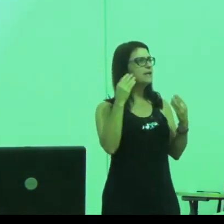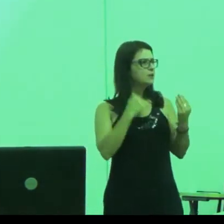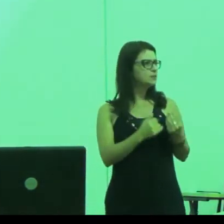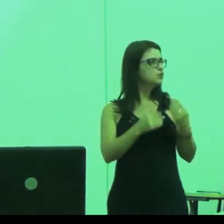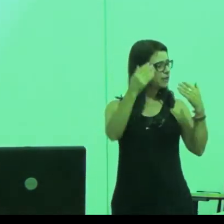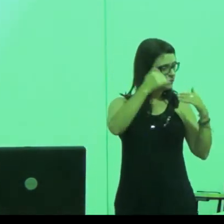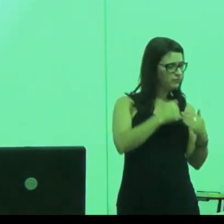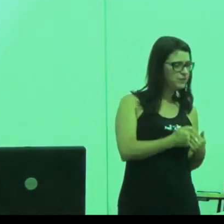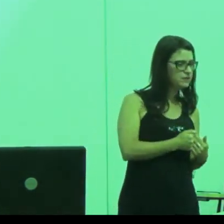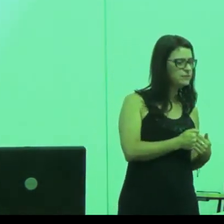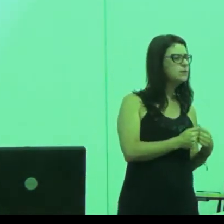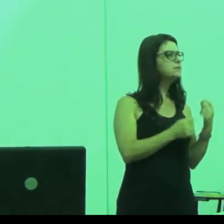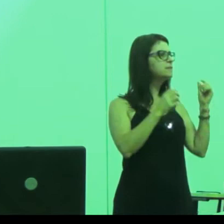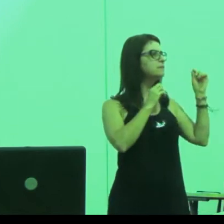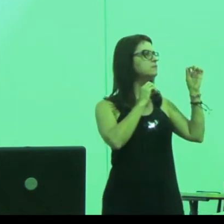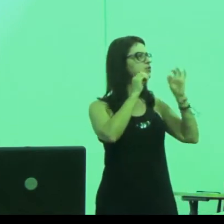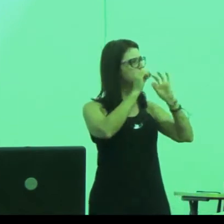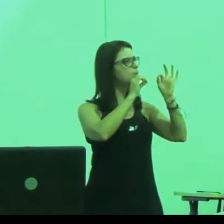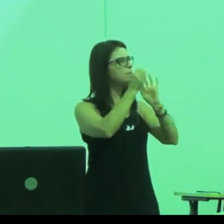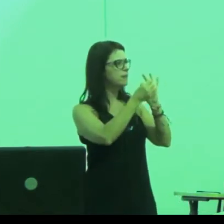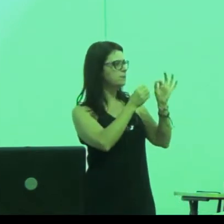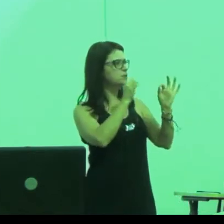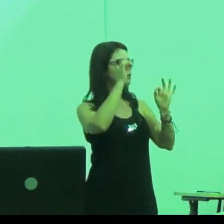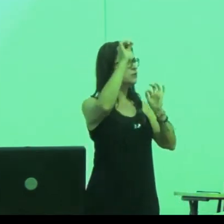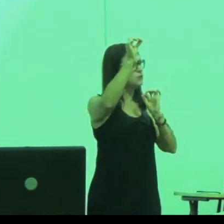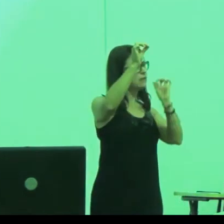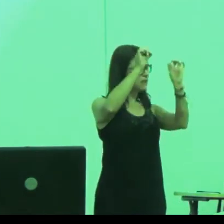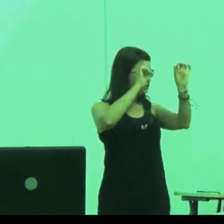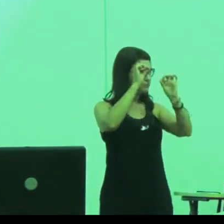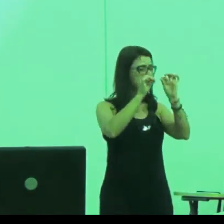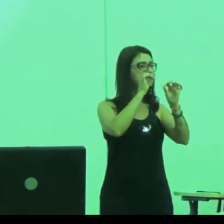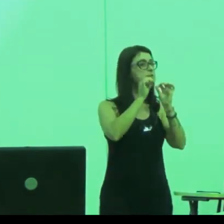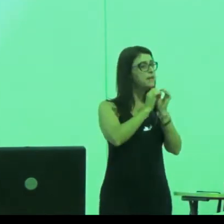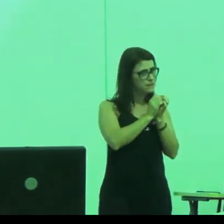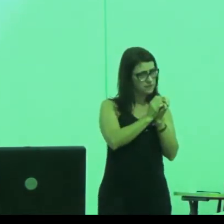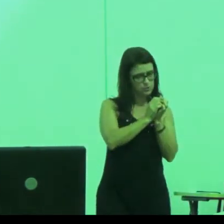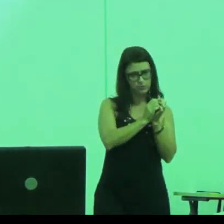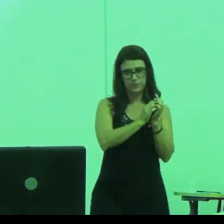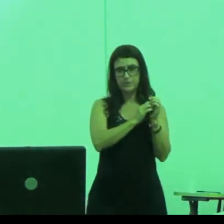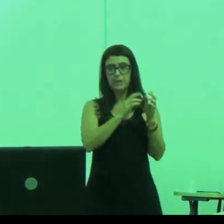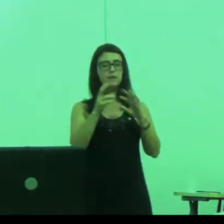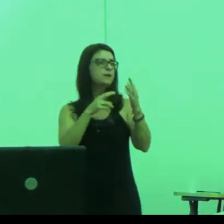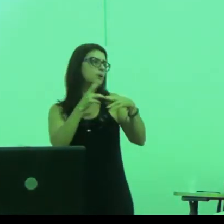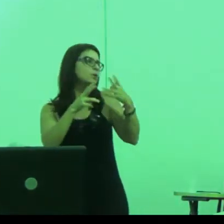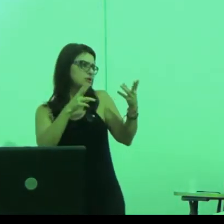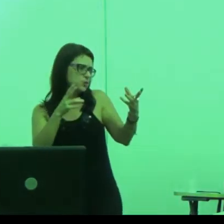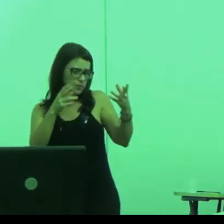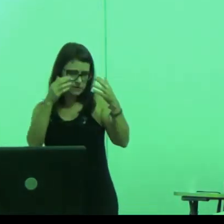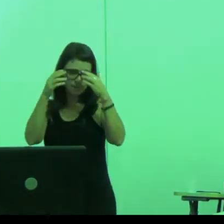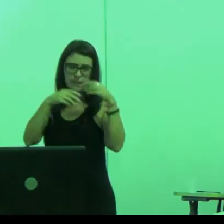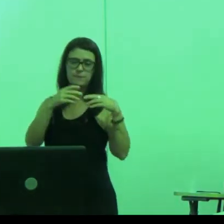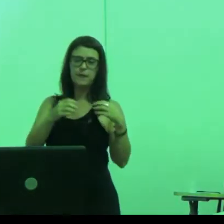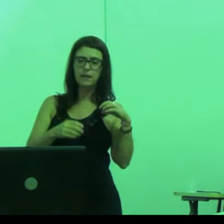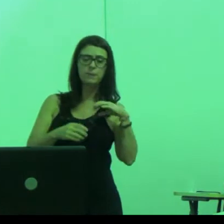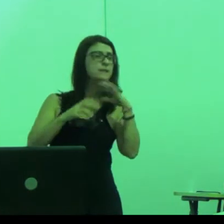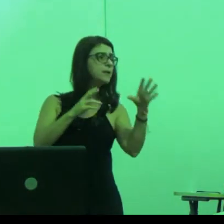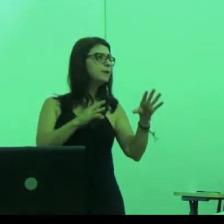quando eu cheguei no fim, eu falei, nossa, mas eu tinha um problema de uma personagem, que ela teria que resolver. E aí, outras coisas também, mandei para